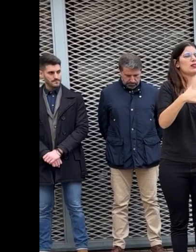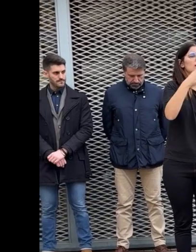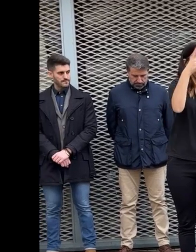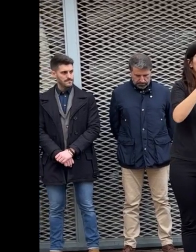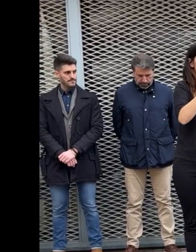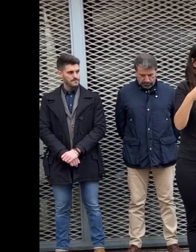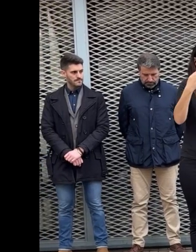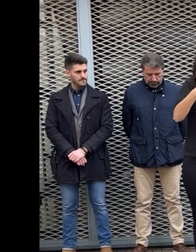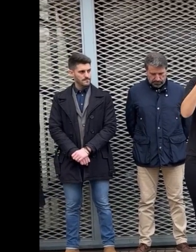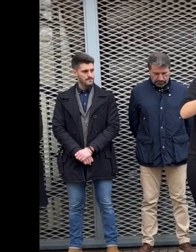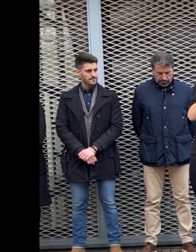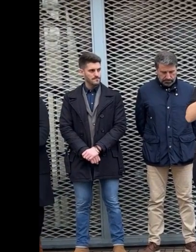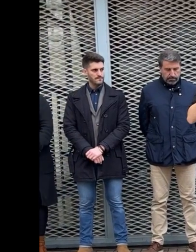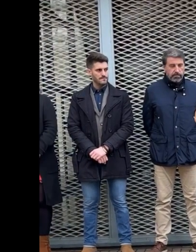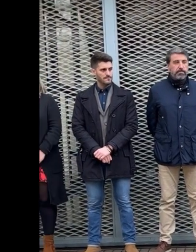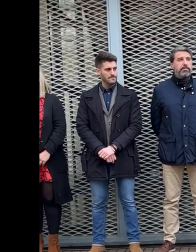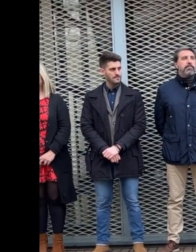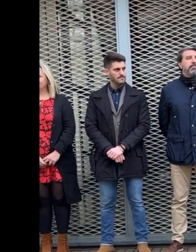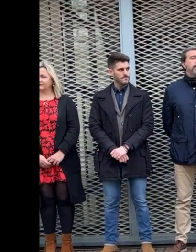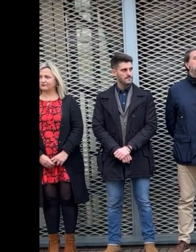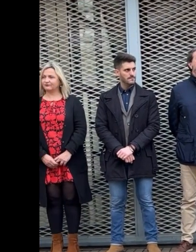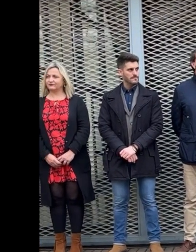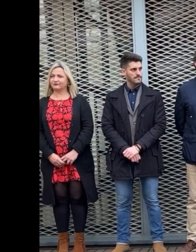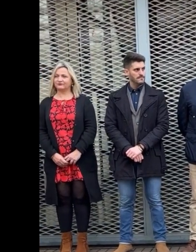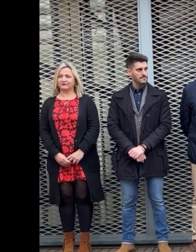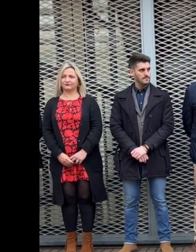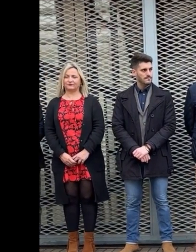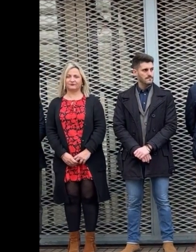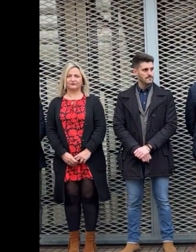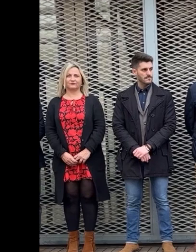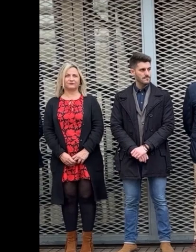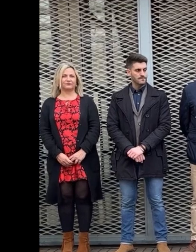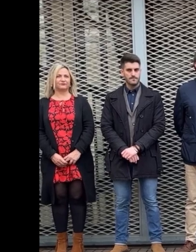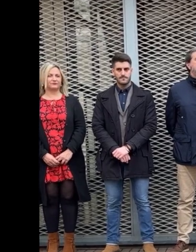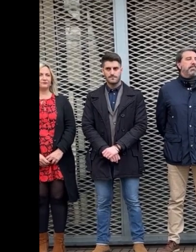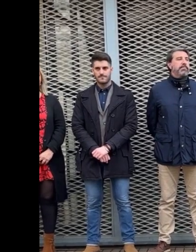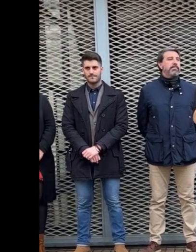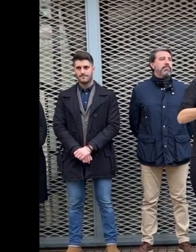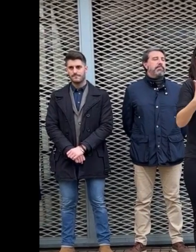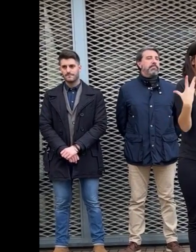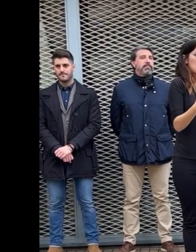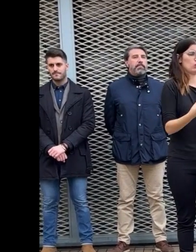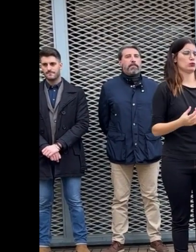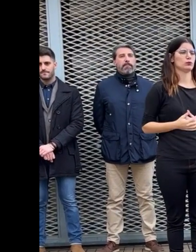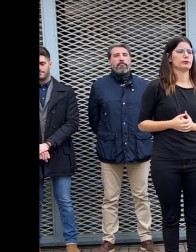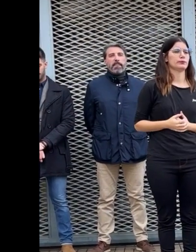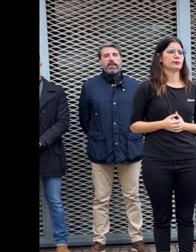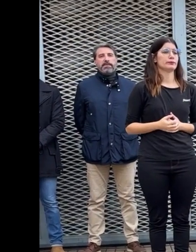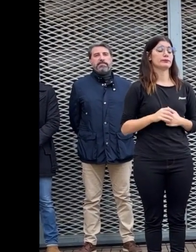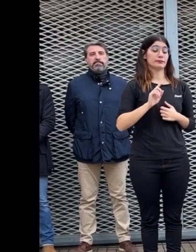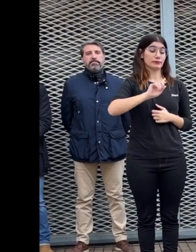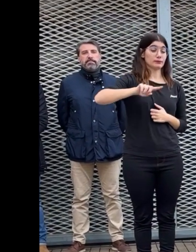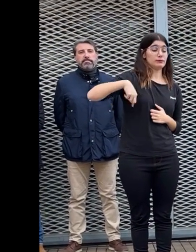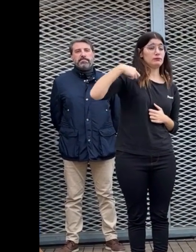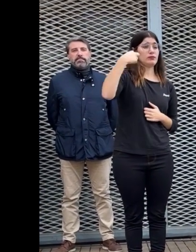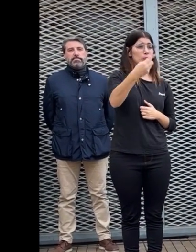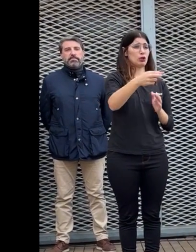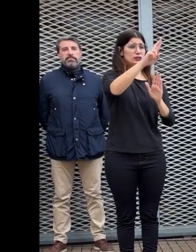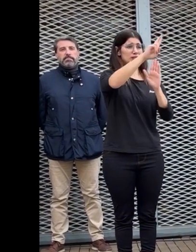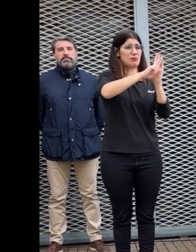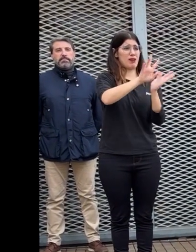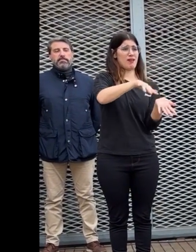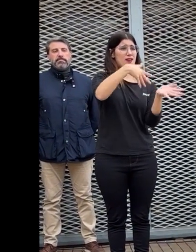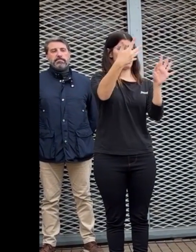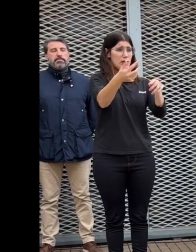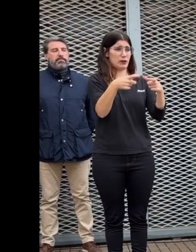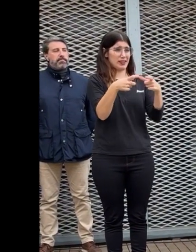europeas, atendiendo al principio de diálogo civil y cogobernanza. La próxima regulación de las